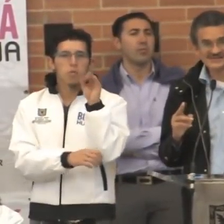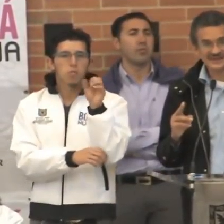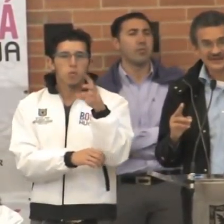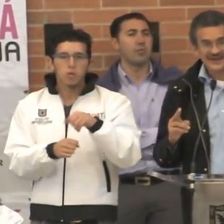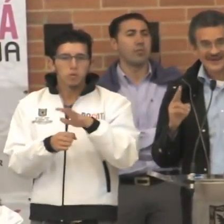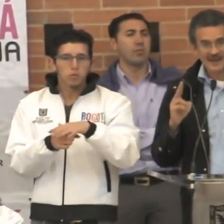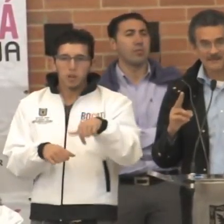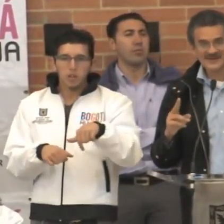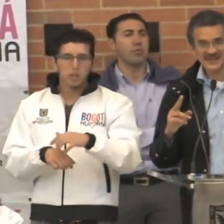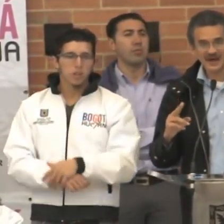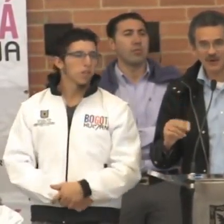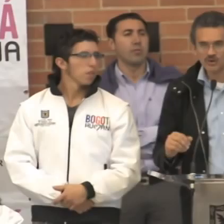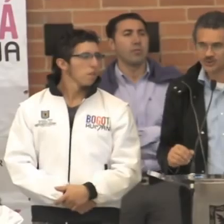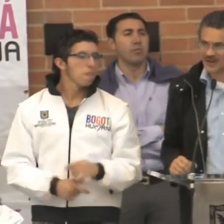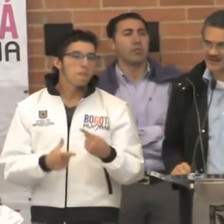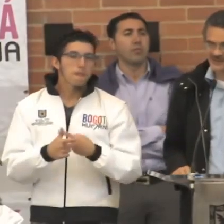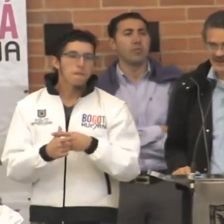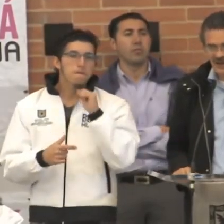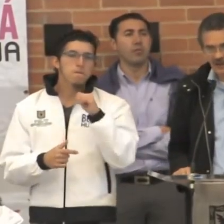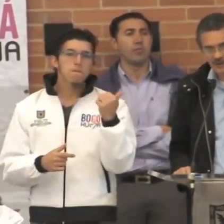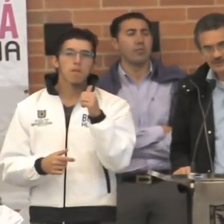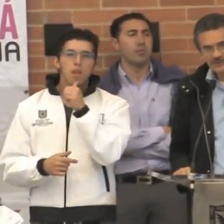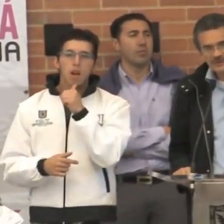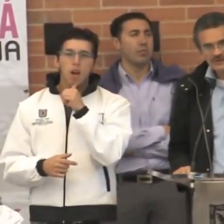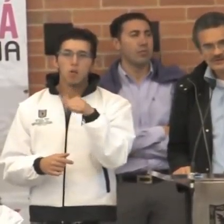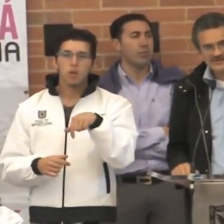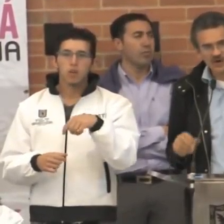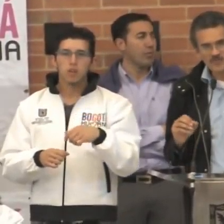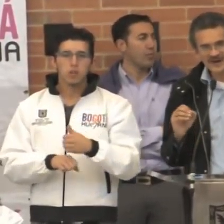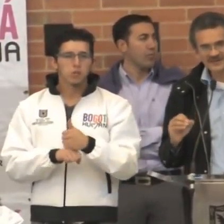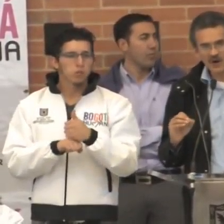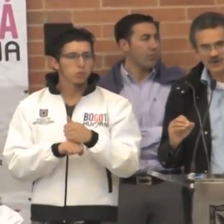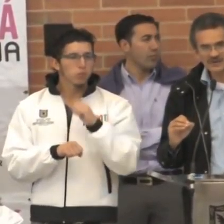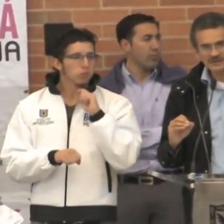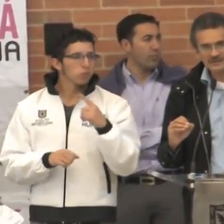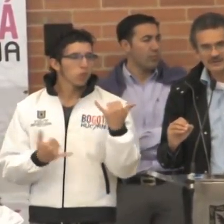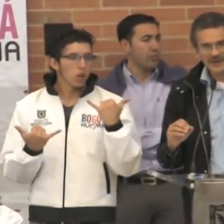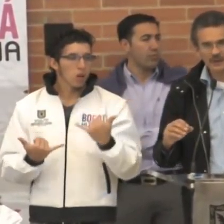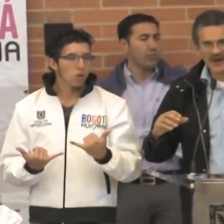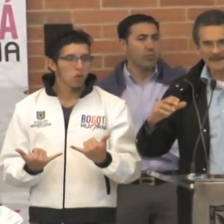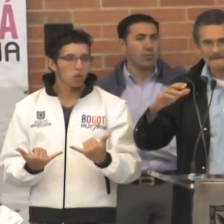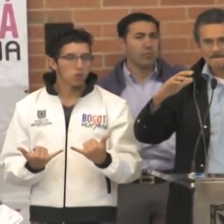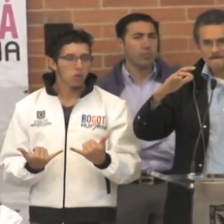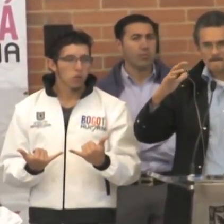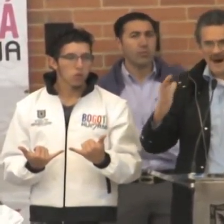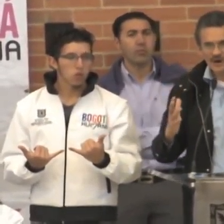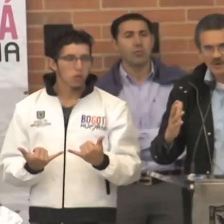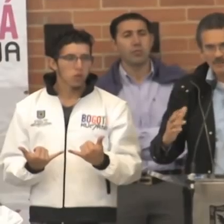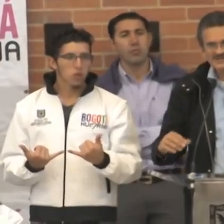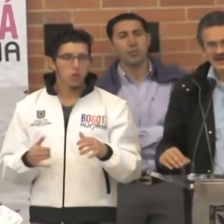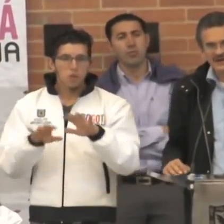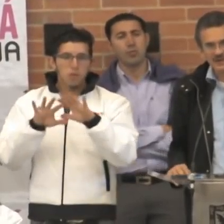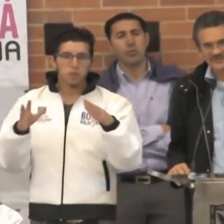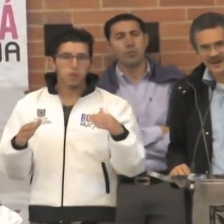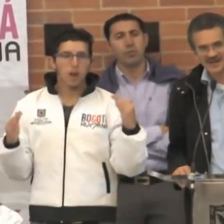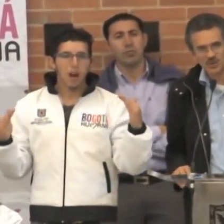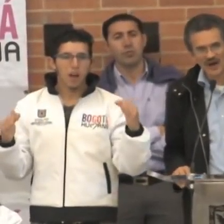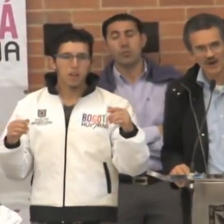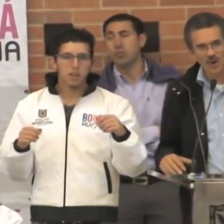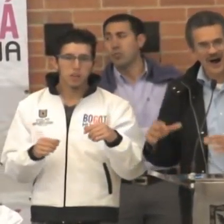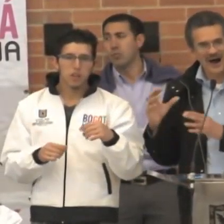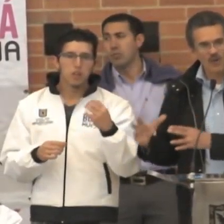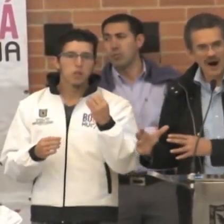Entonces, la empresa de acueducto y alcantarillado se convierte hoy en una macroempresa que va a